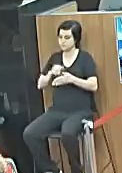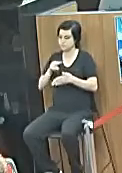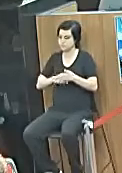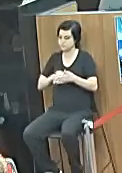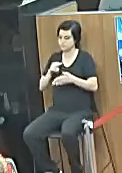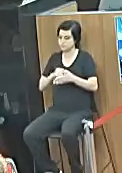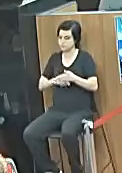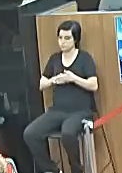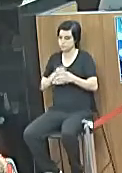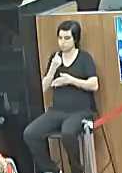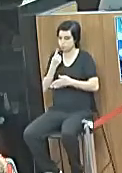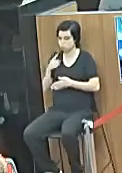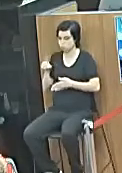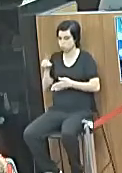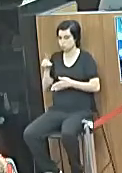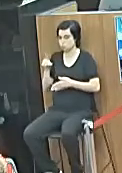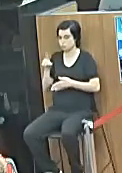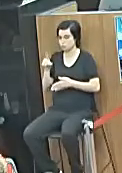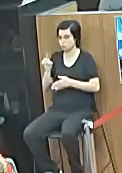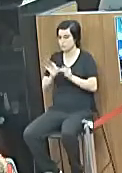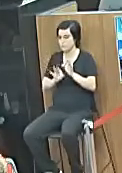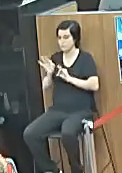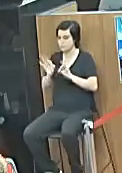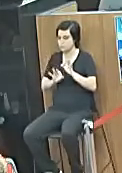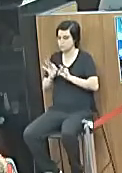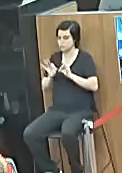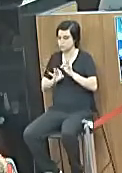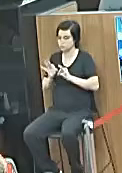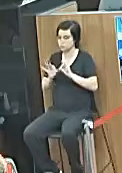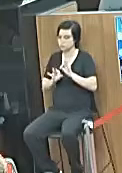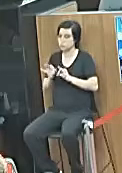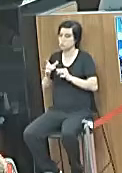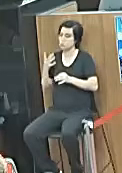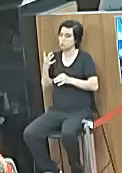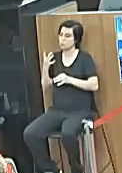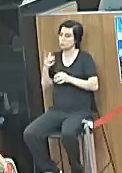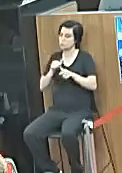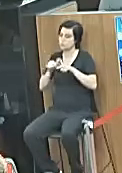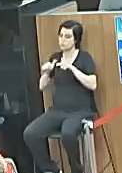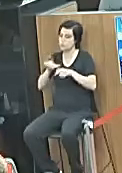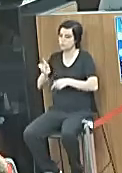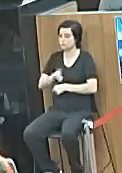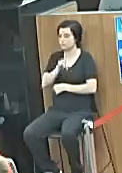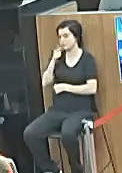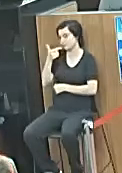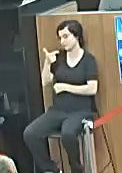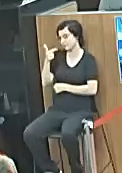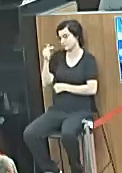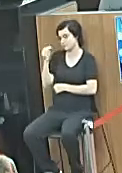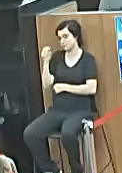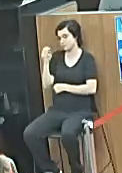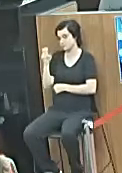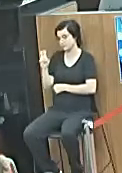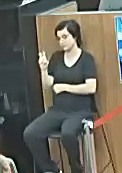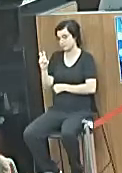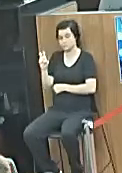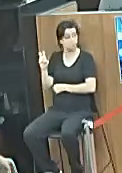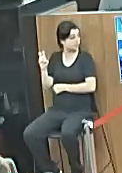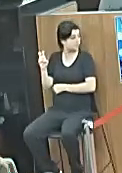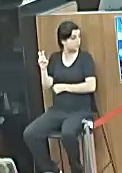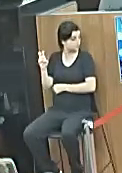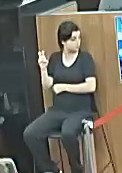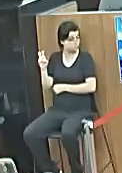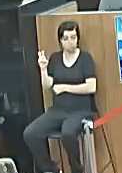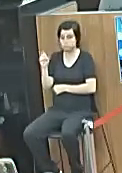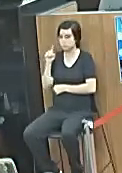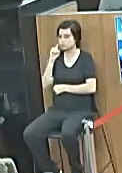do último projeto da proposta do grupo de trabalho do dia 25 que foi no palácio